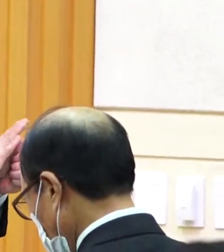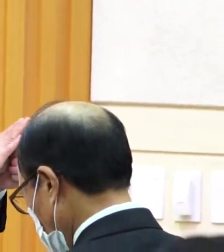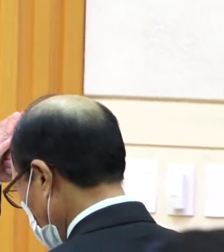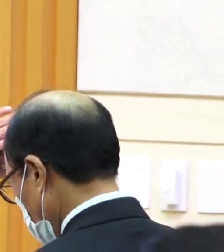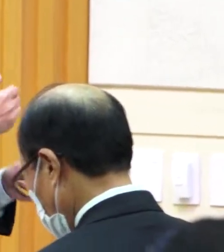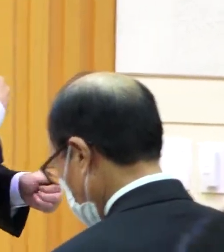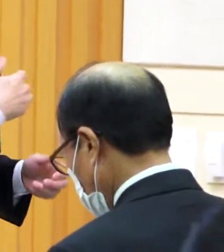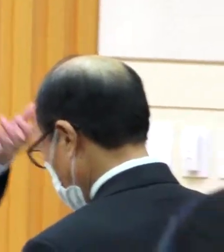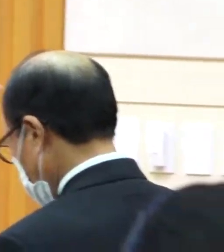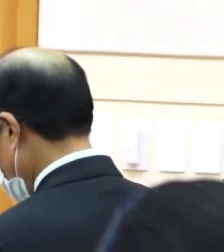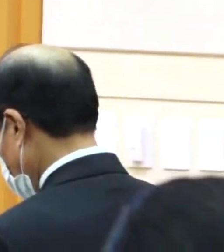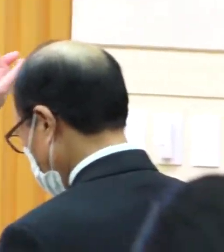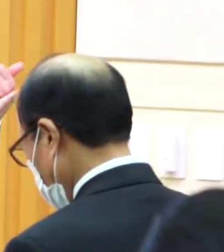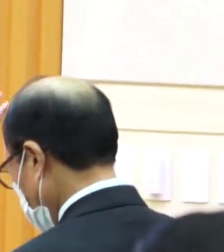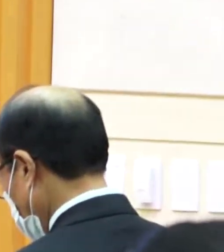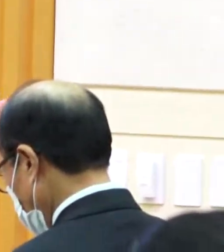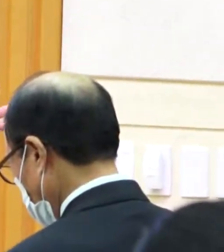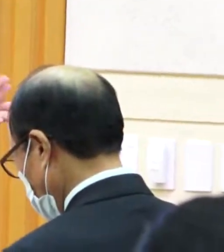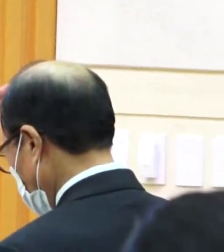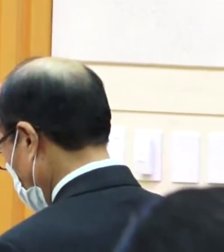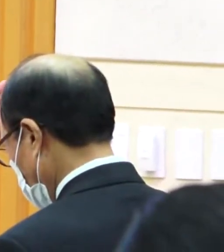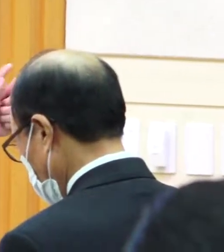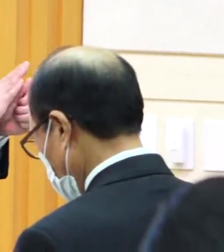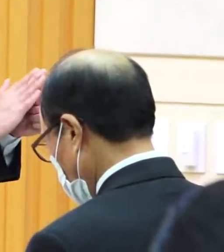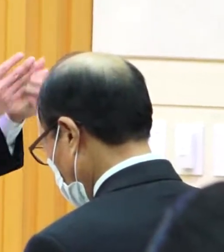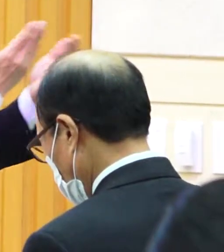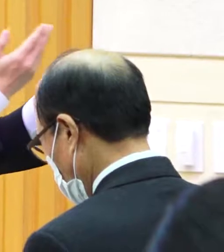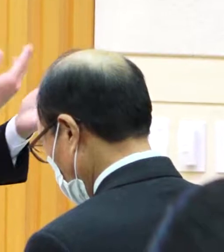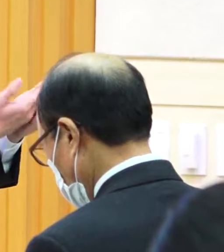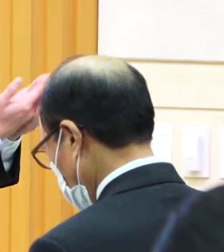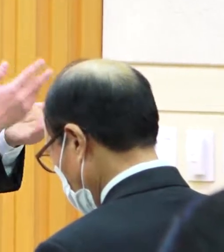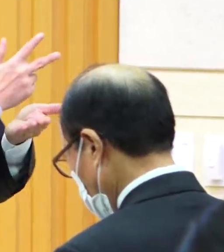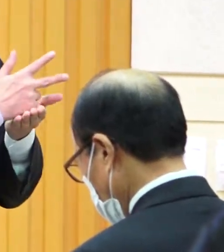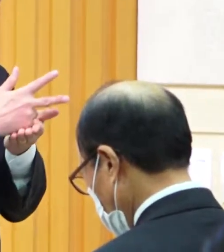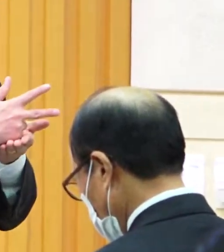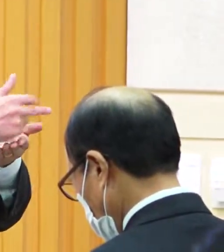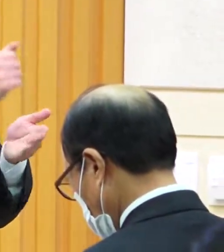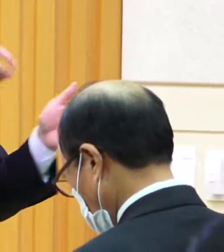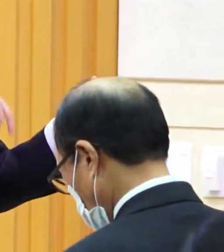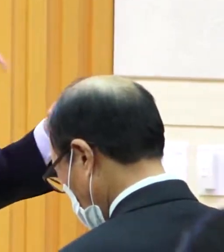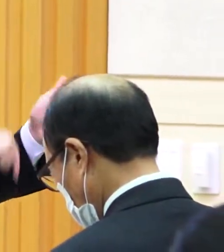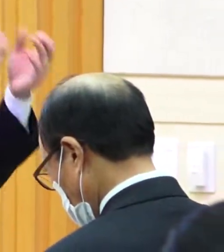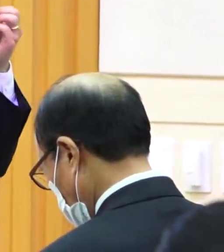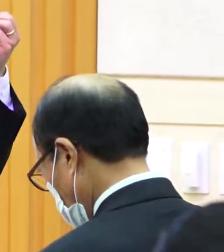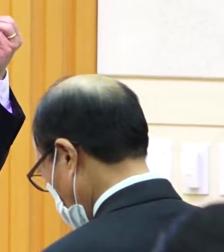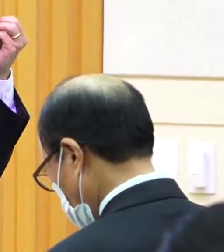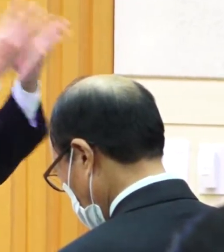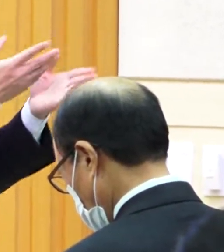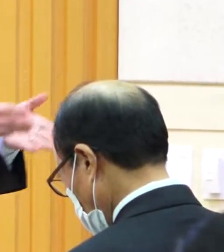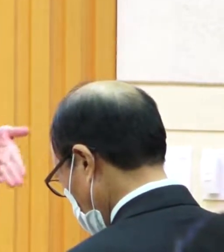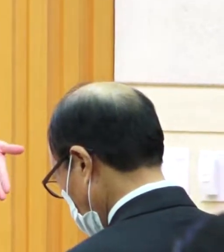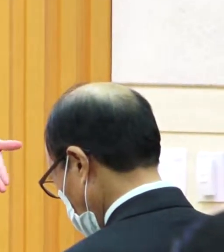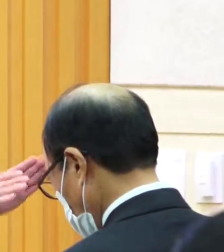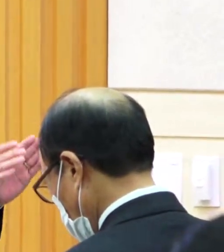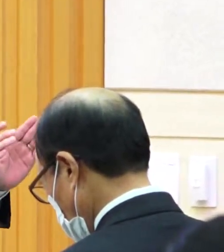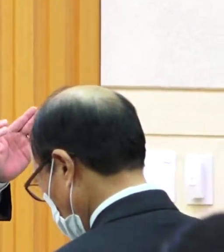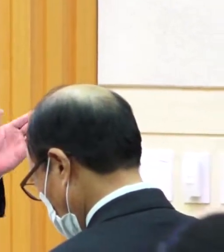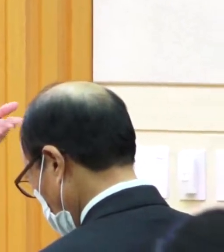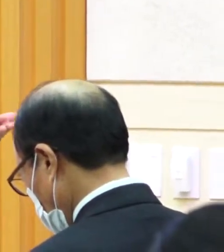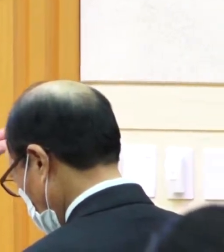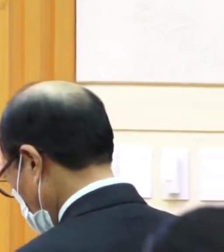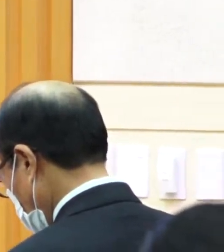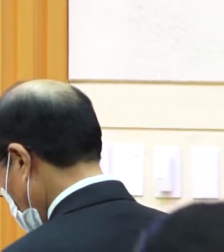풍성한 은혜를 덧입게 하여 주셔서 주 안에서 새로워지고 회복되고 강건하게 설 수 있도록